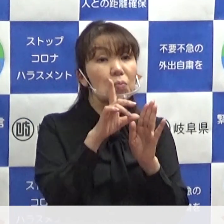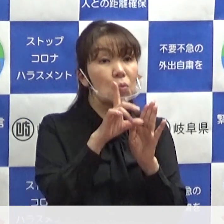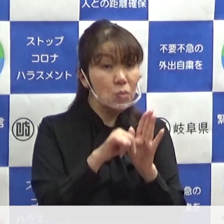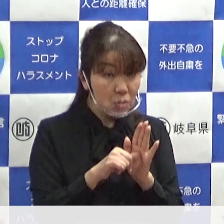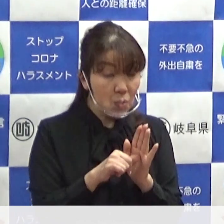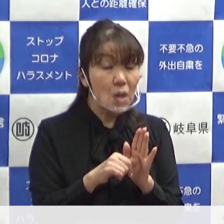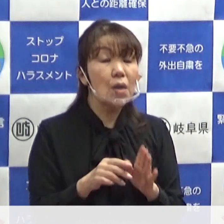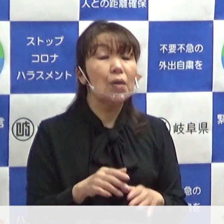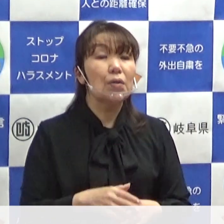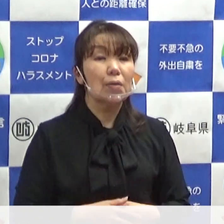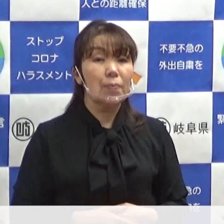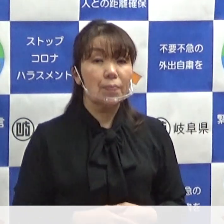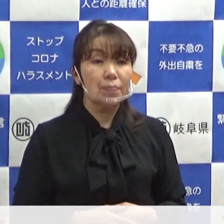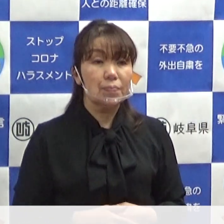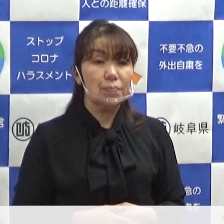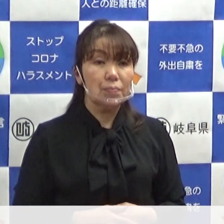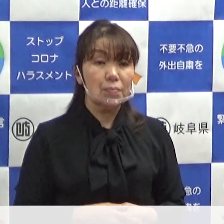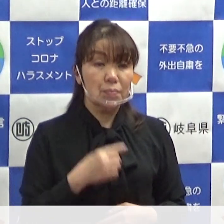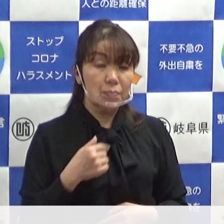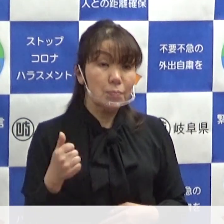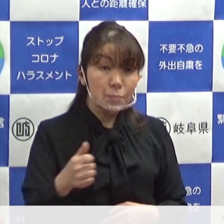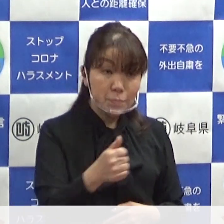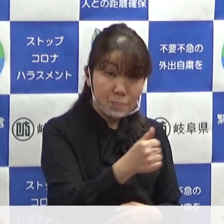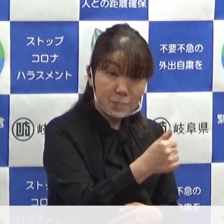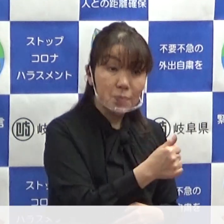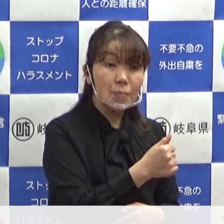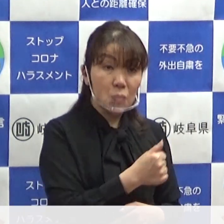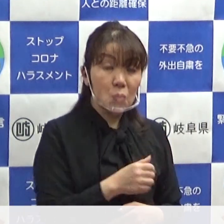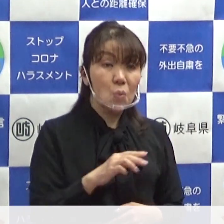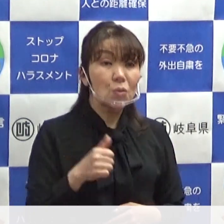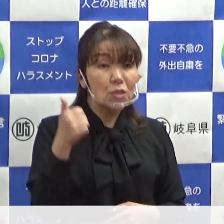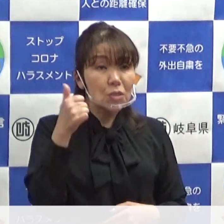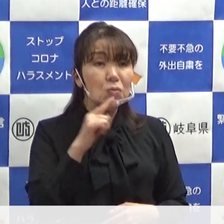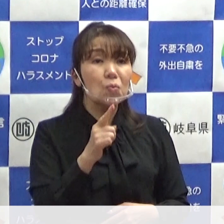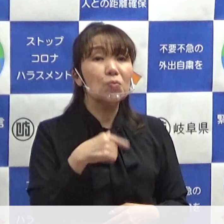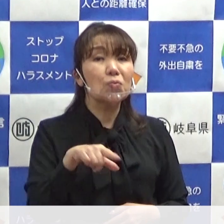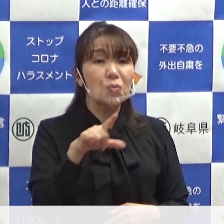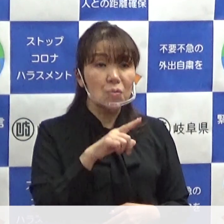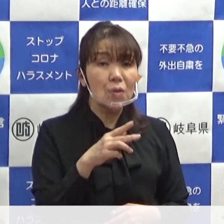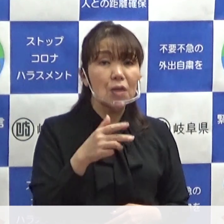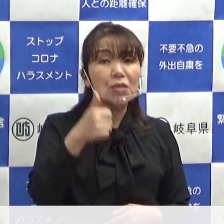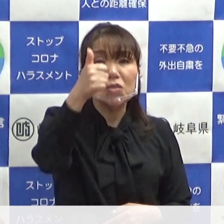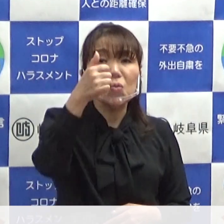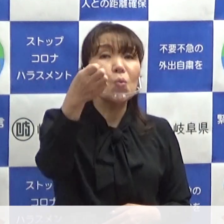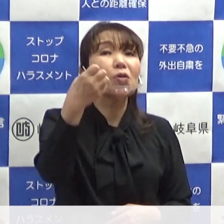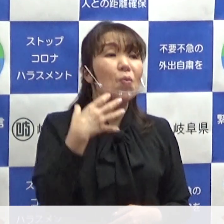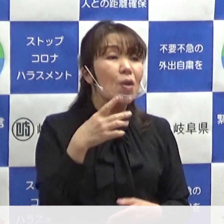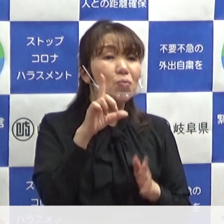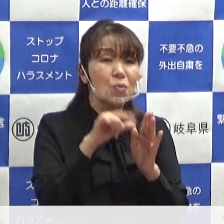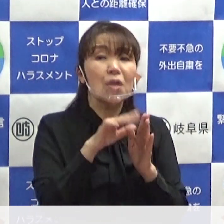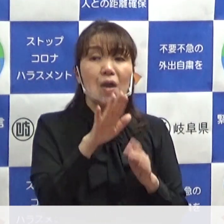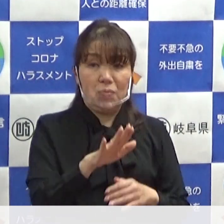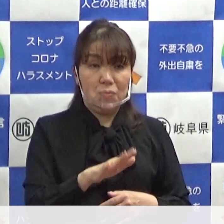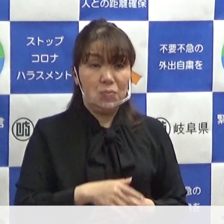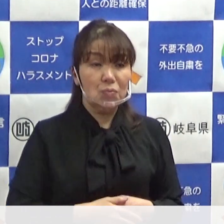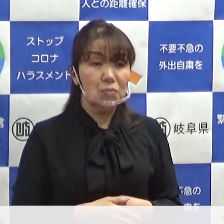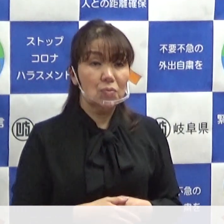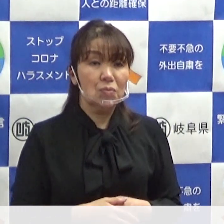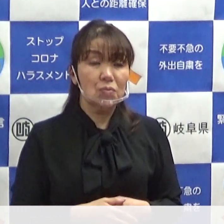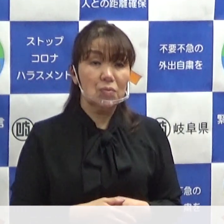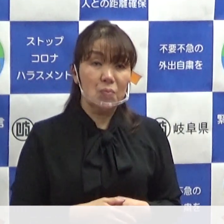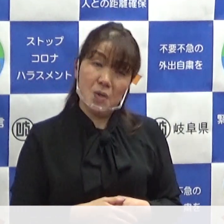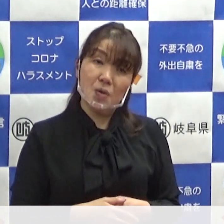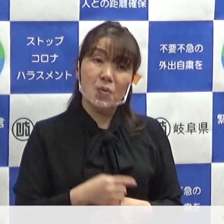その私もあちこち回ると知事というよりはですね、市長さんと言われることあるんですね、結構で、